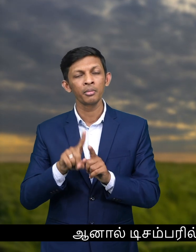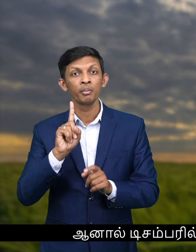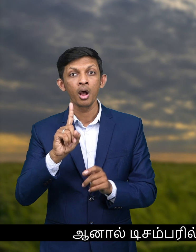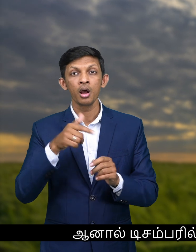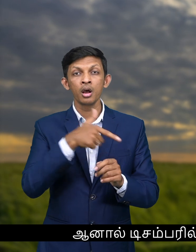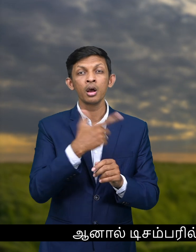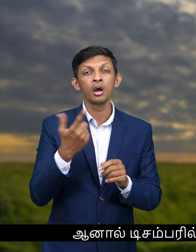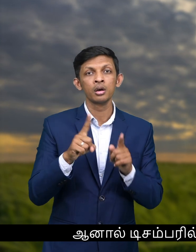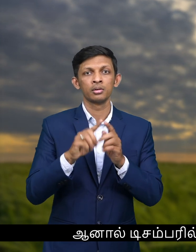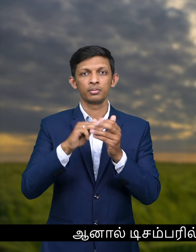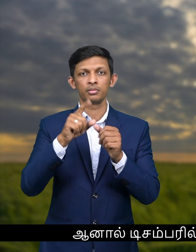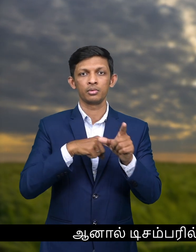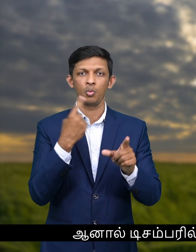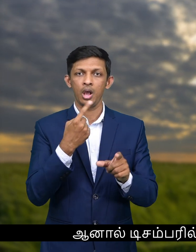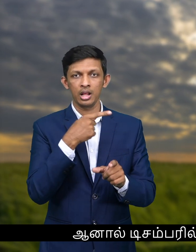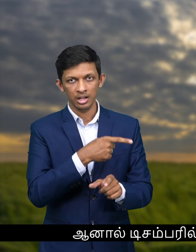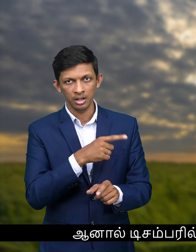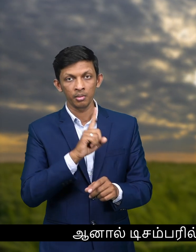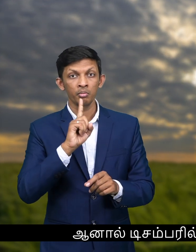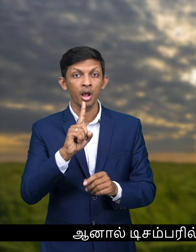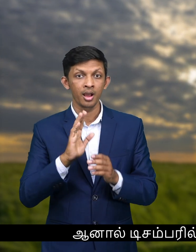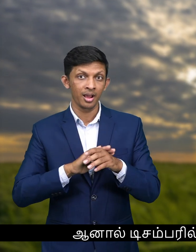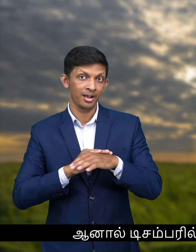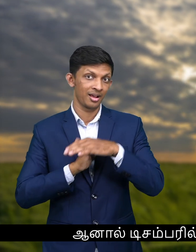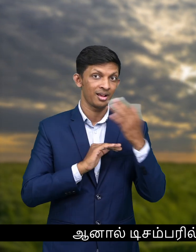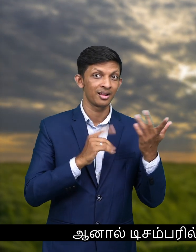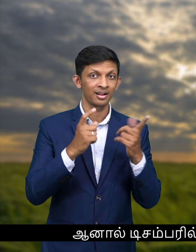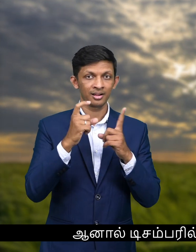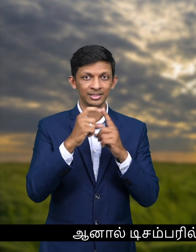ஆனால் டிசம்பரில் அவனது இடதுபுறமாக மாறுகிறது.